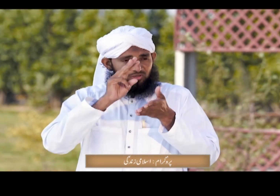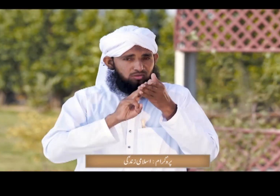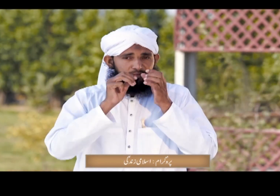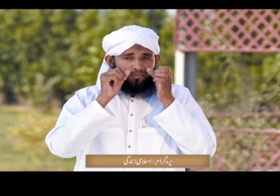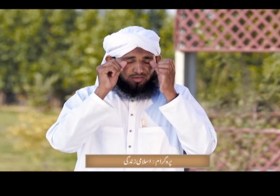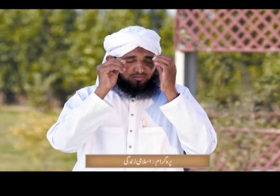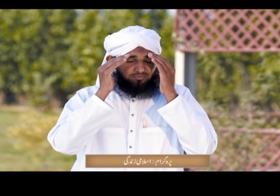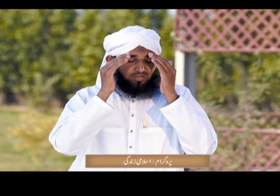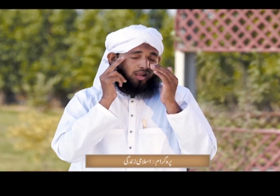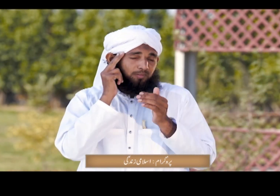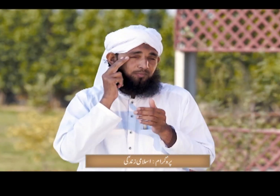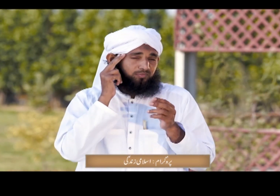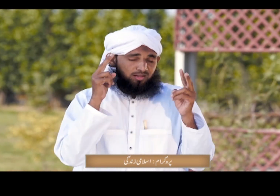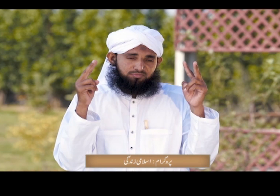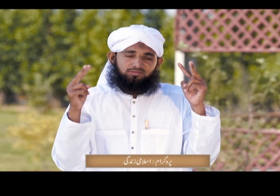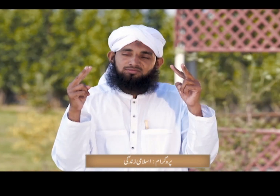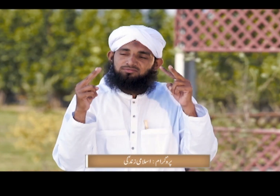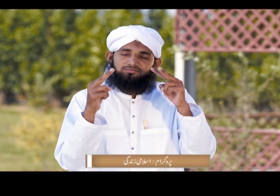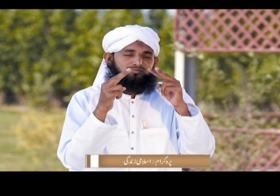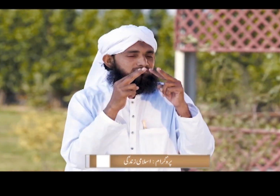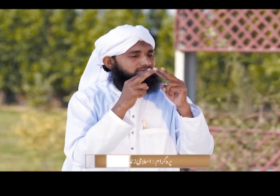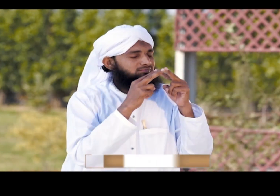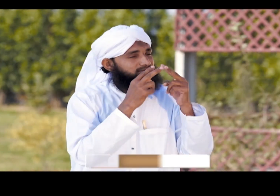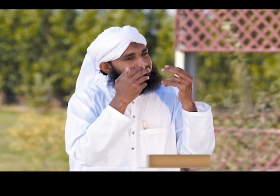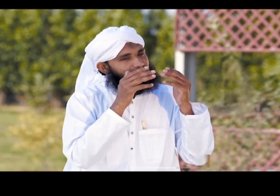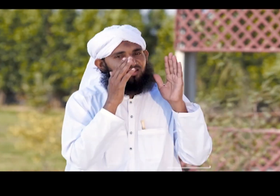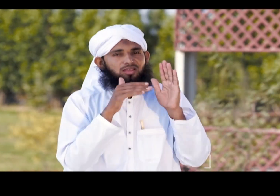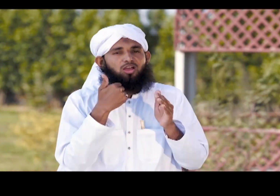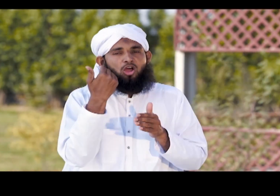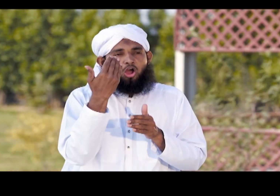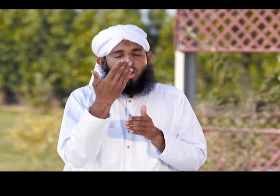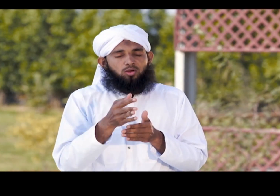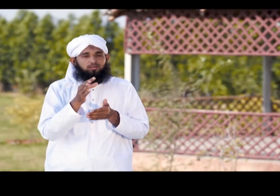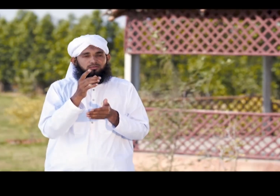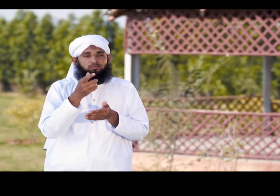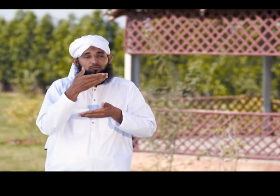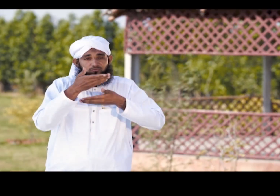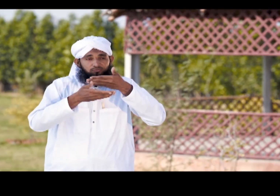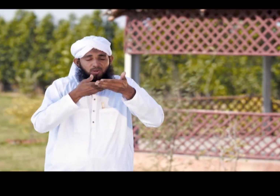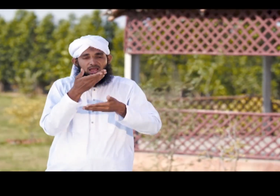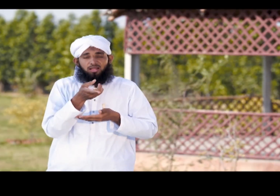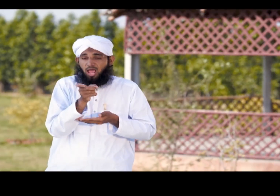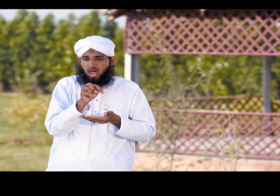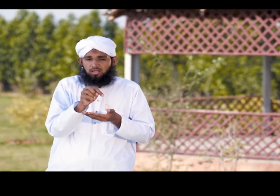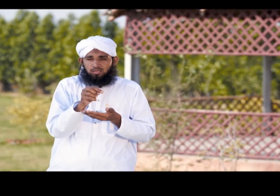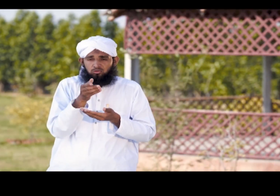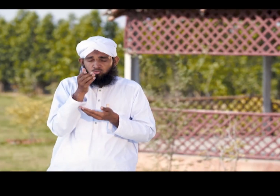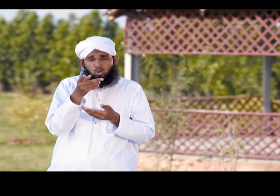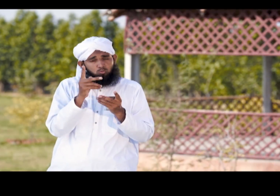اللہ علیہ وآلہ وصحبہ وسلم کی زیارت ہوئی اور فرمایا، کل تمہیں بہت کچھ مل جائے گا۔